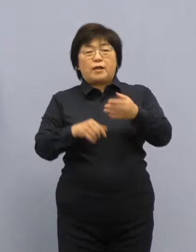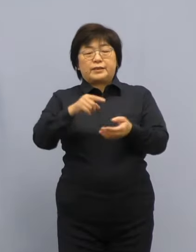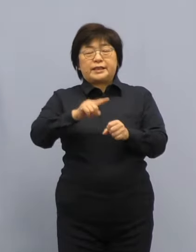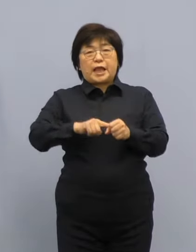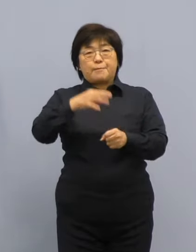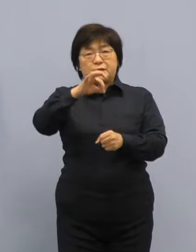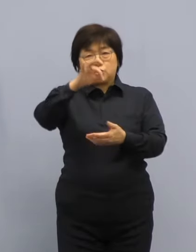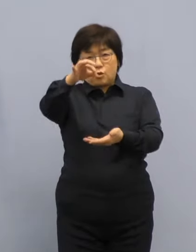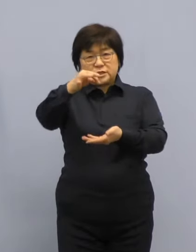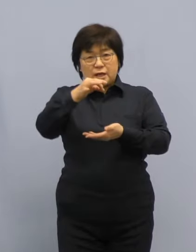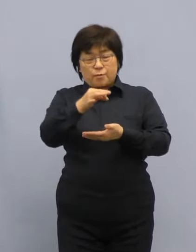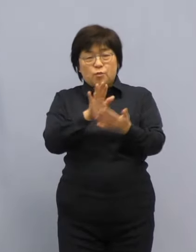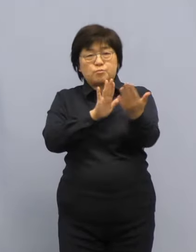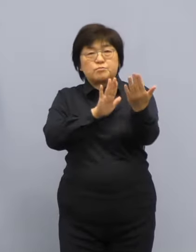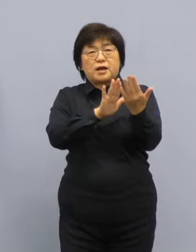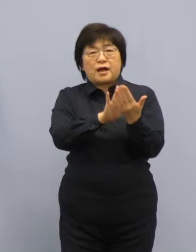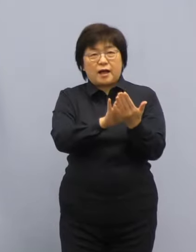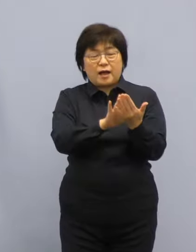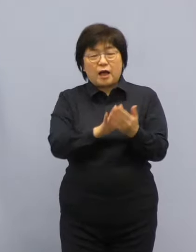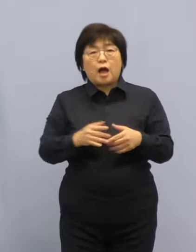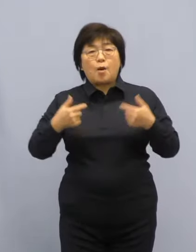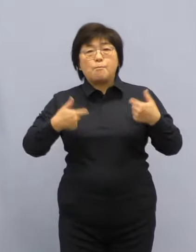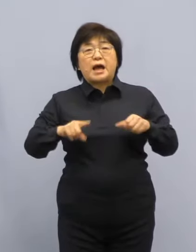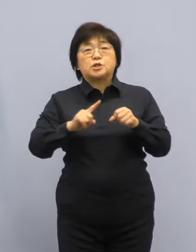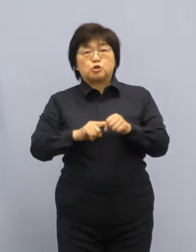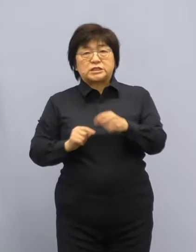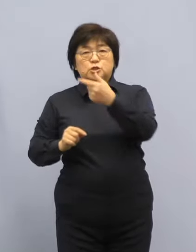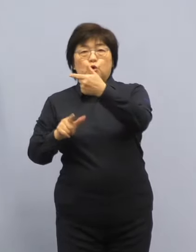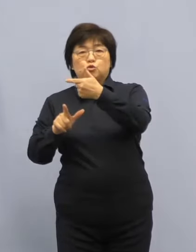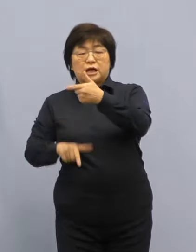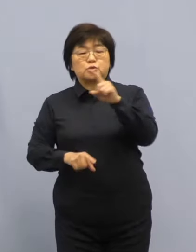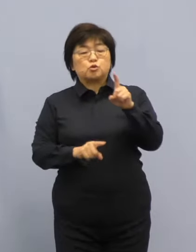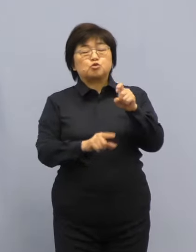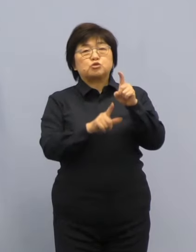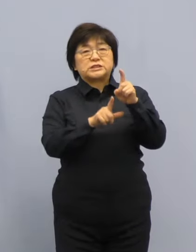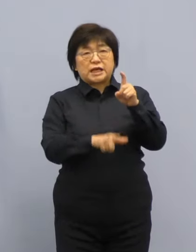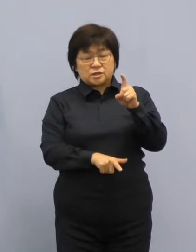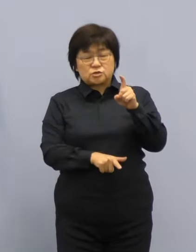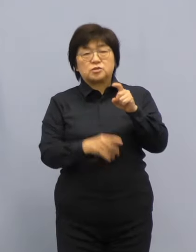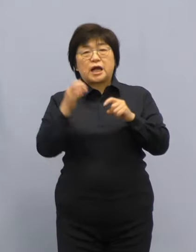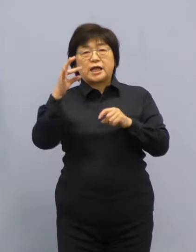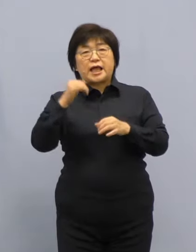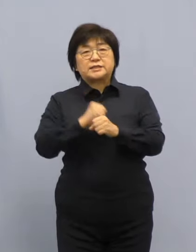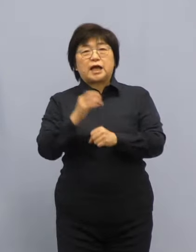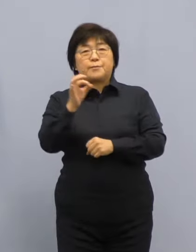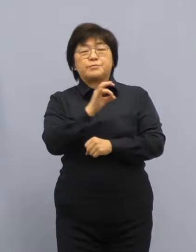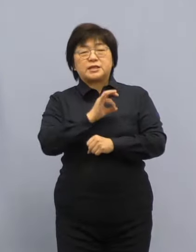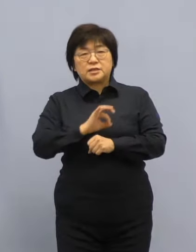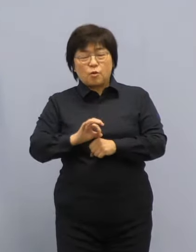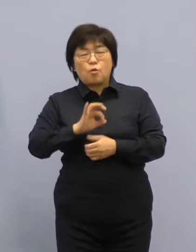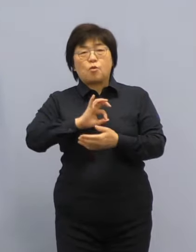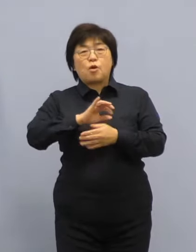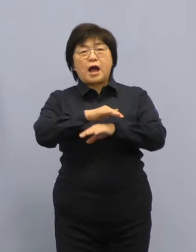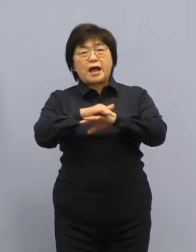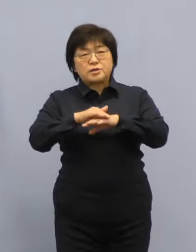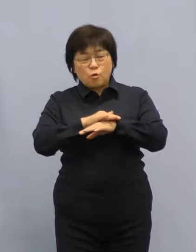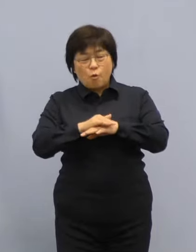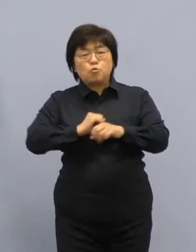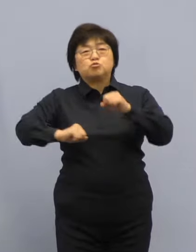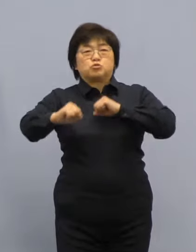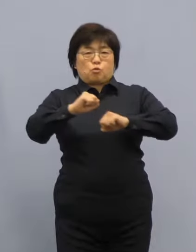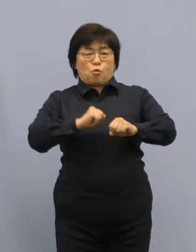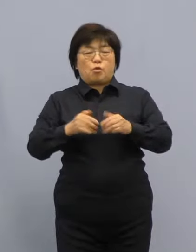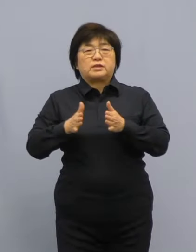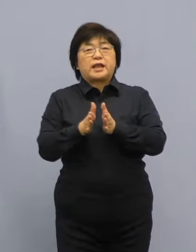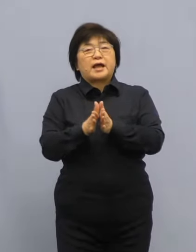県においては毎年6月と11月を県産品愛用運動推進月間といたしまして、県産品愛用運動を